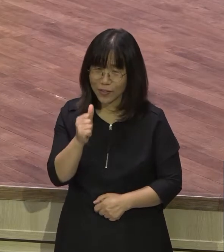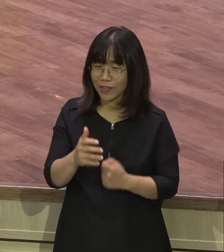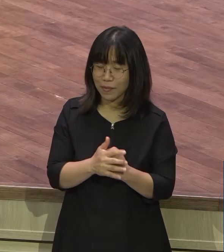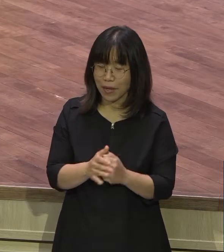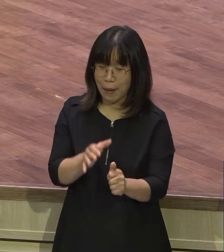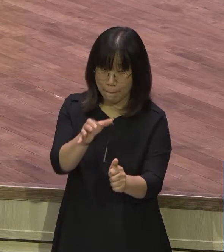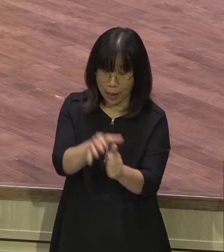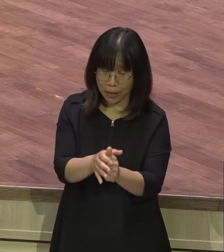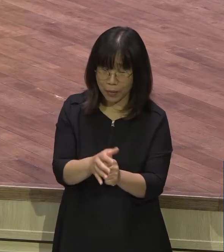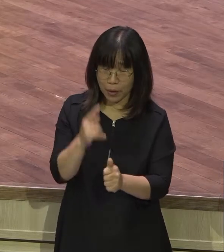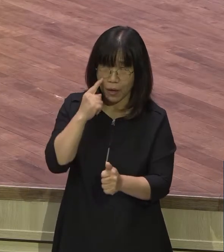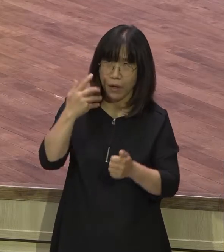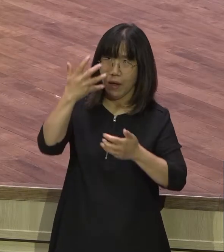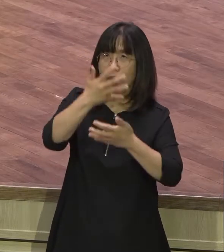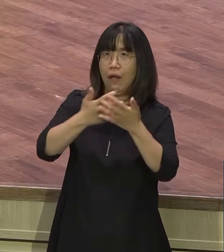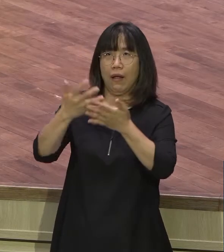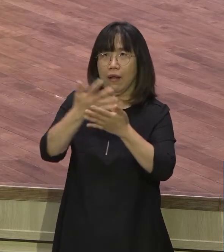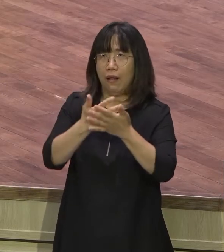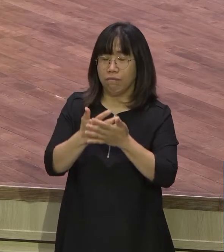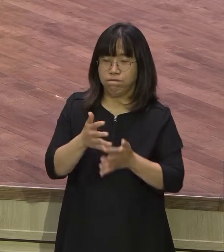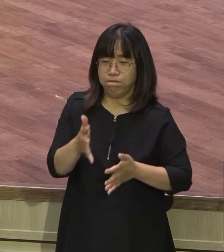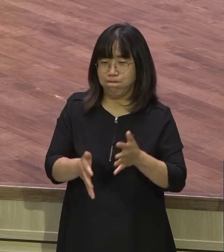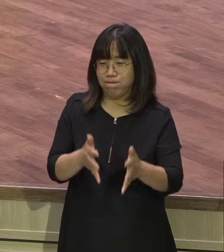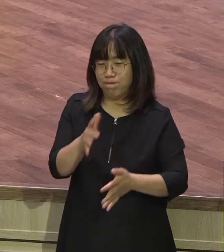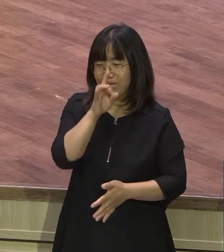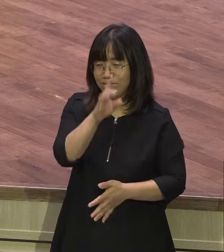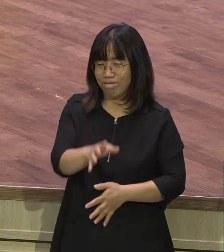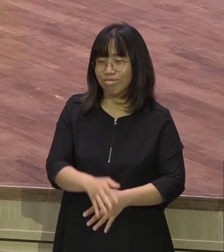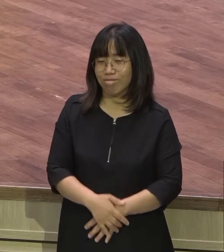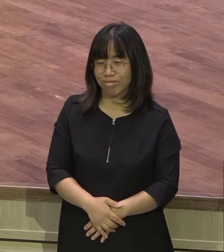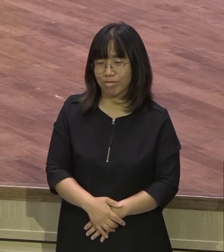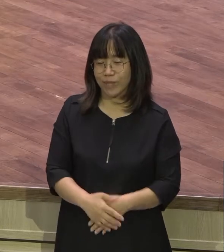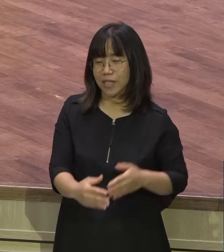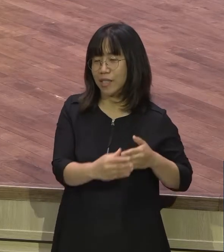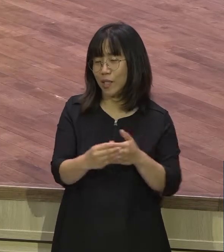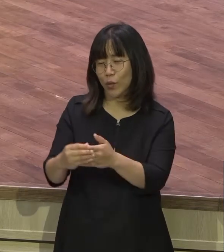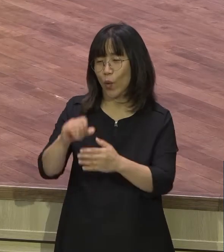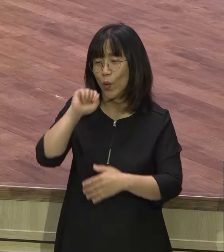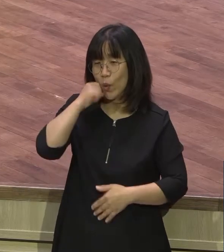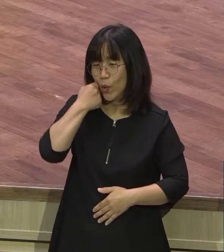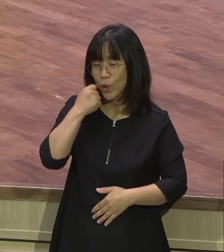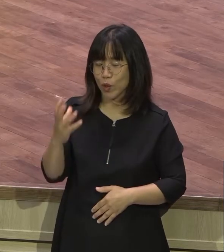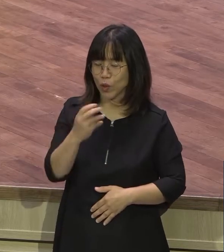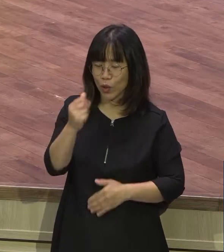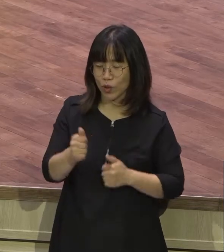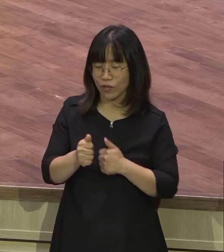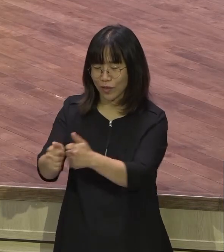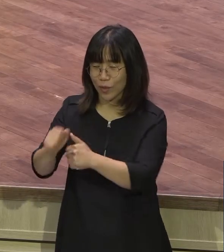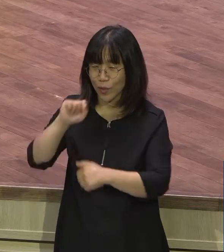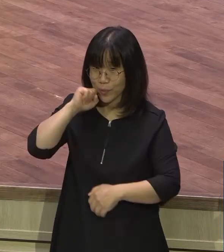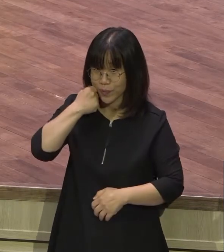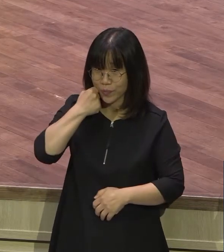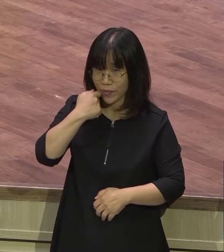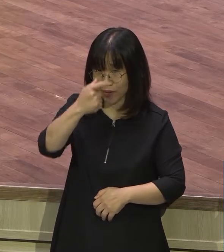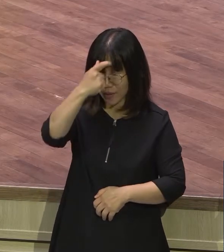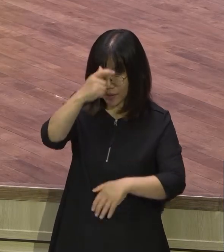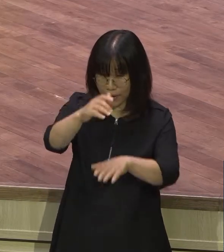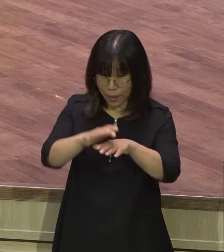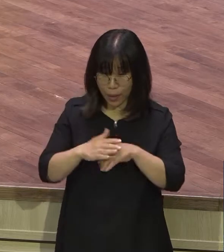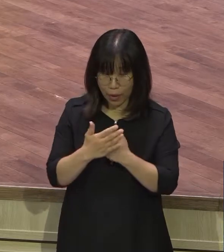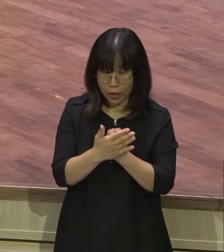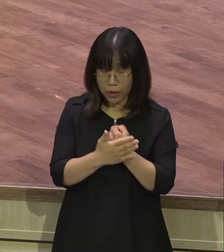분별력이 없어가지고 인도 못 받아요. 제일 중요한 게 인도 받아야 되거든요. 성령인도. 그래서 예배 시간에 은혜 못